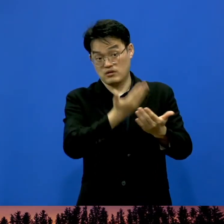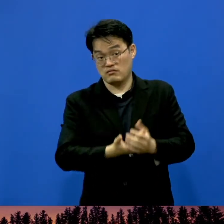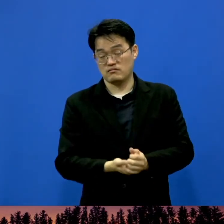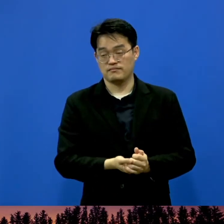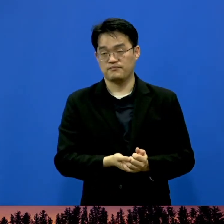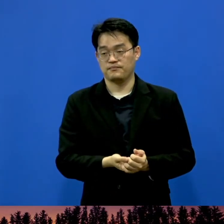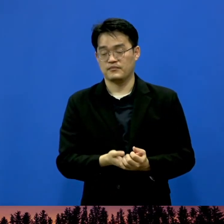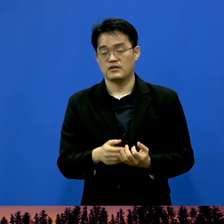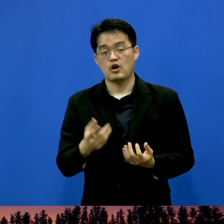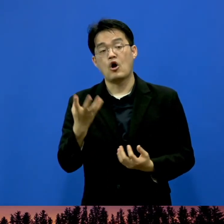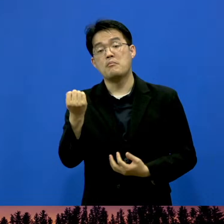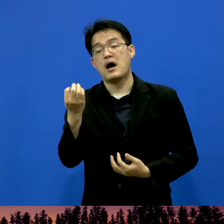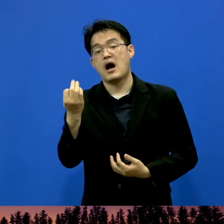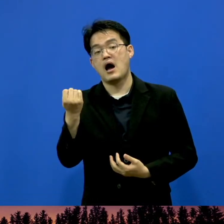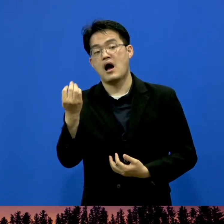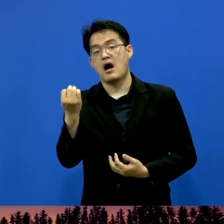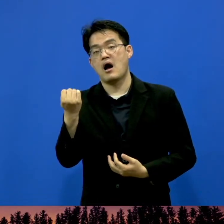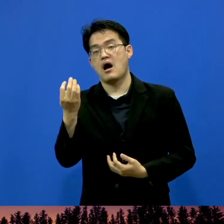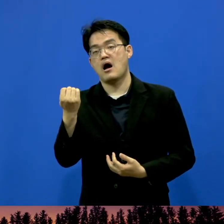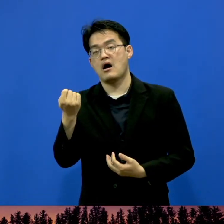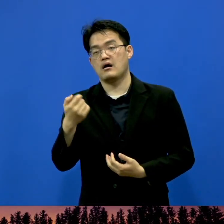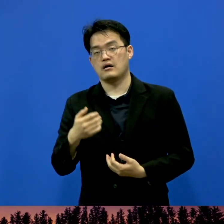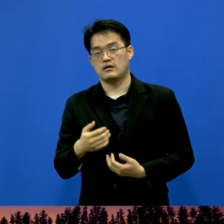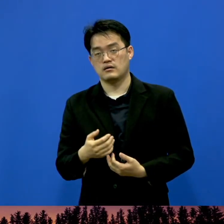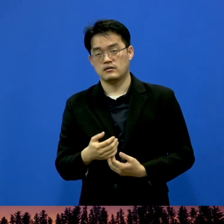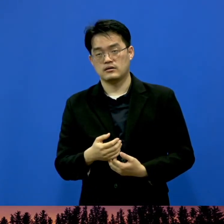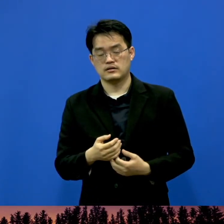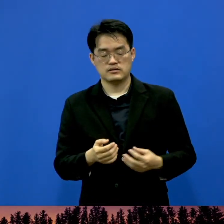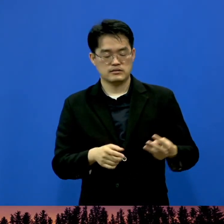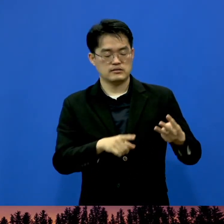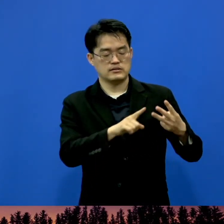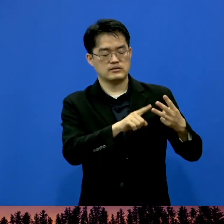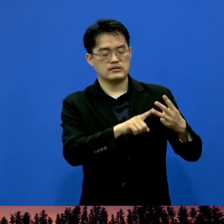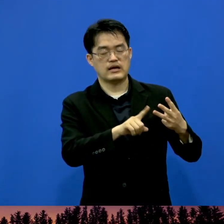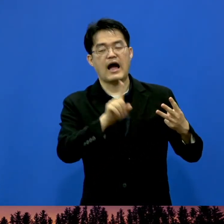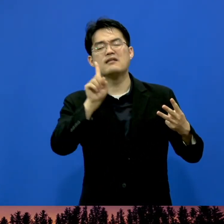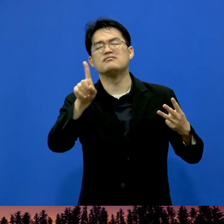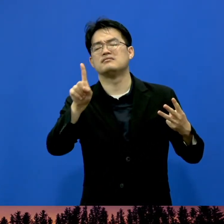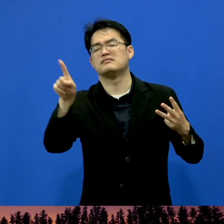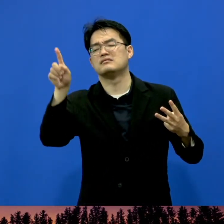그리고 이 얼마를 맡겼느냐? 한 달란트.